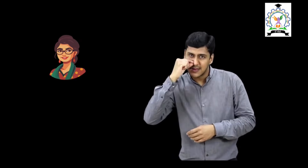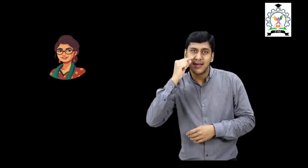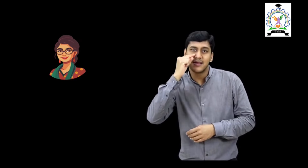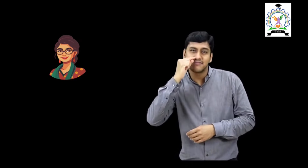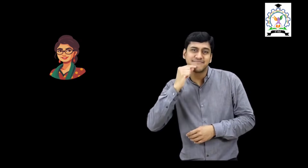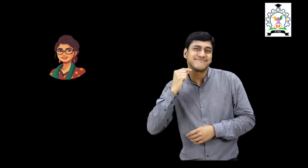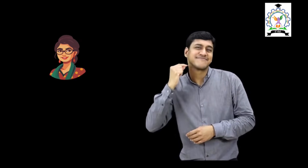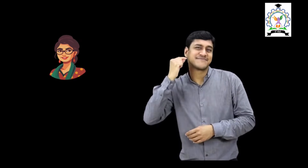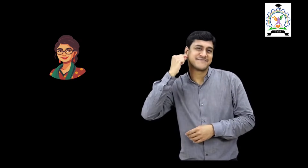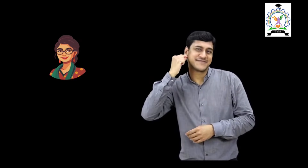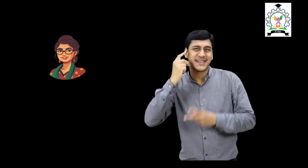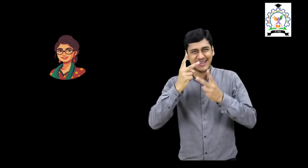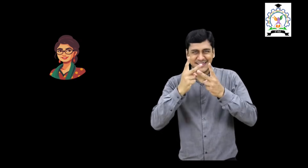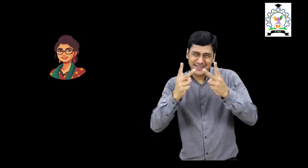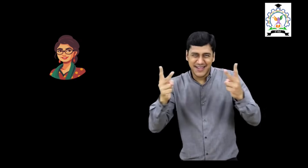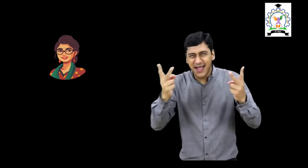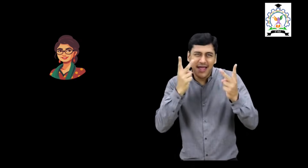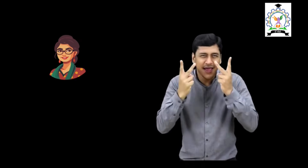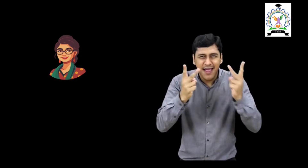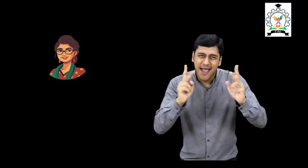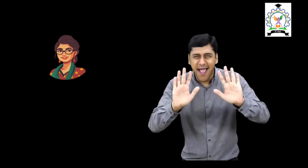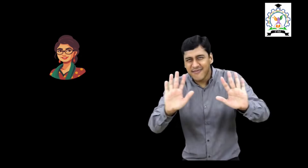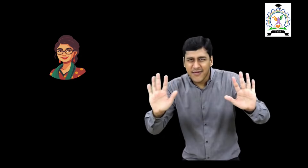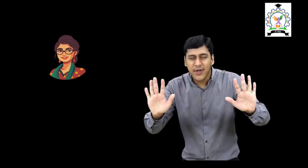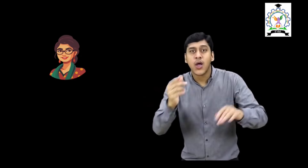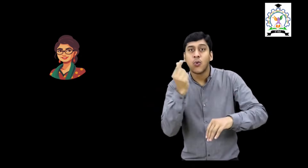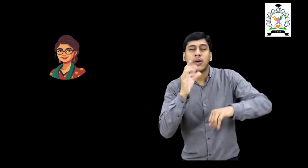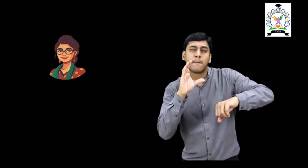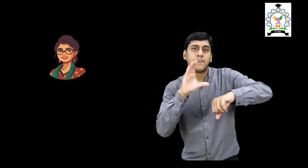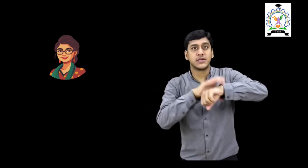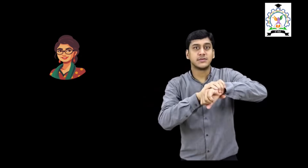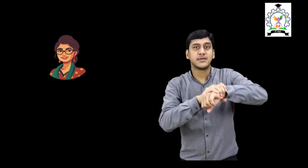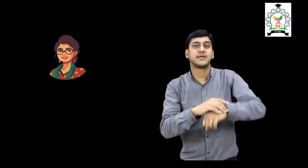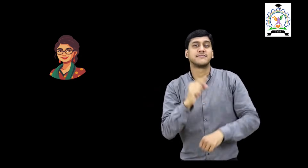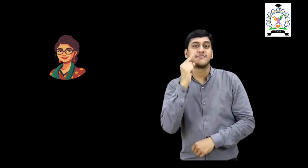आभूषण पहनती हैं, जिससे उनकी पहचान की जाती है। महिला।